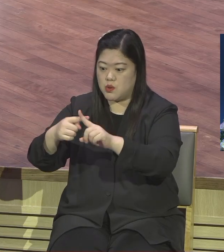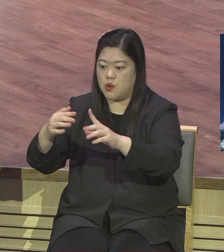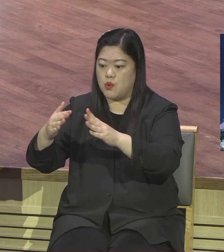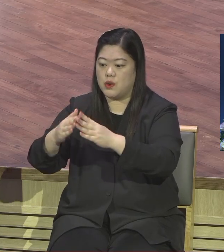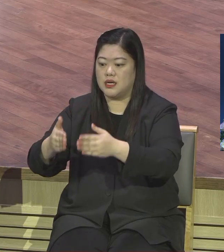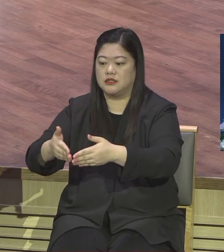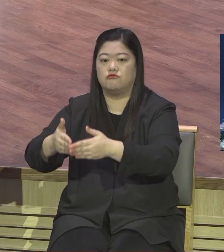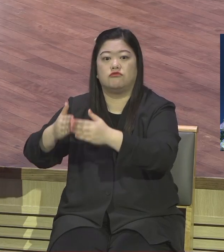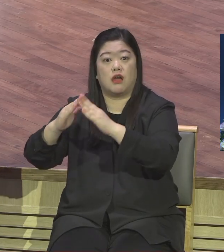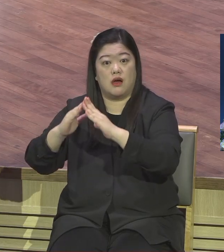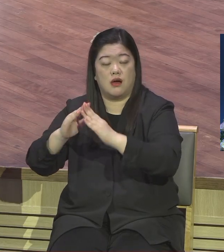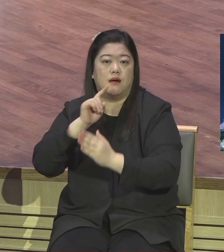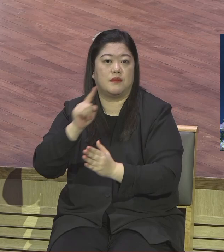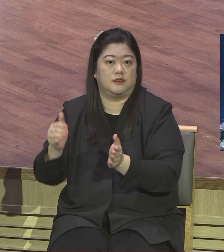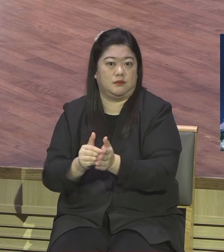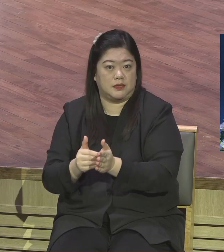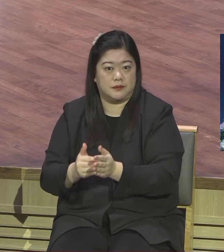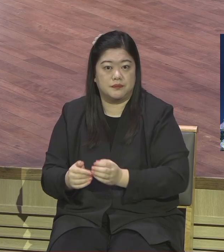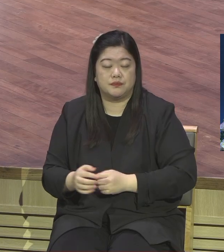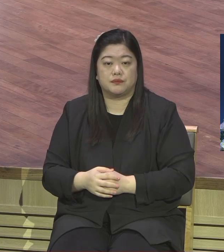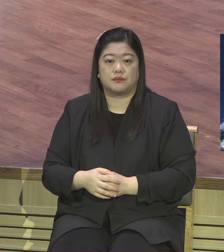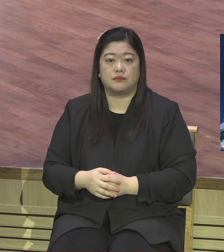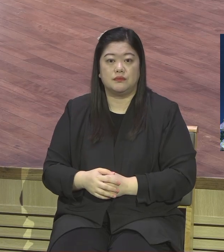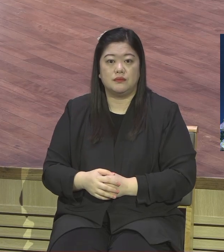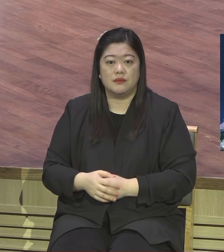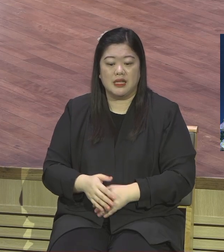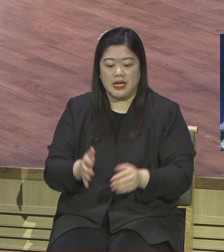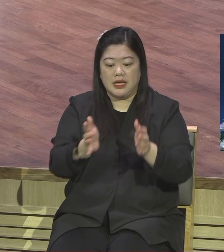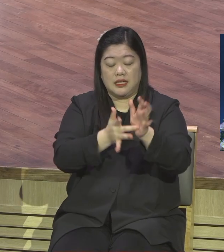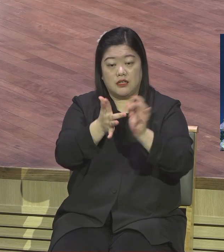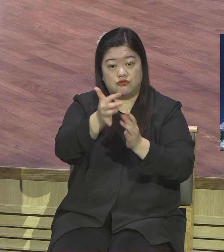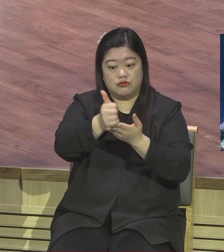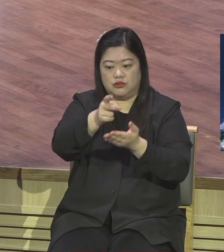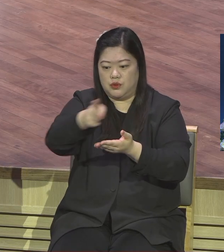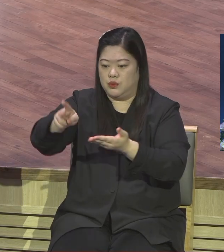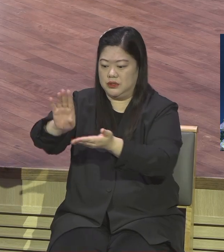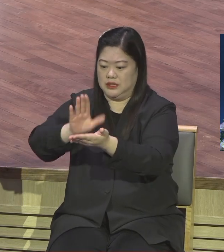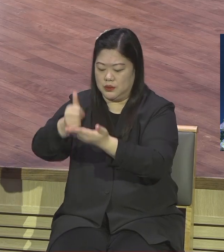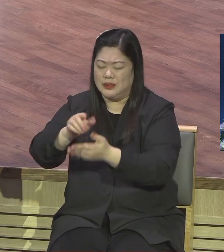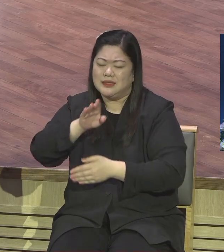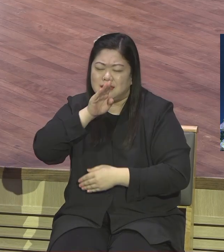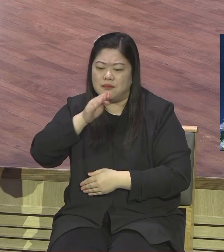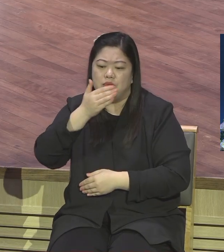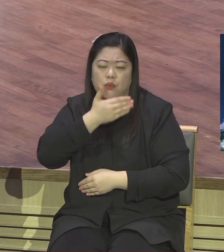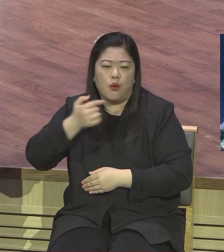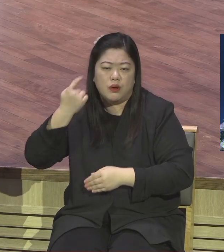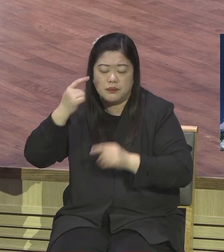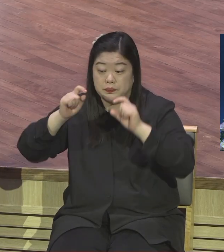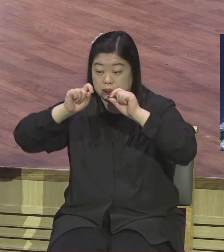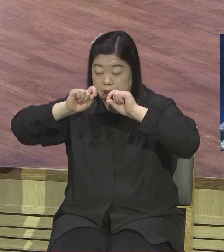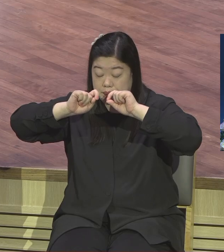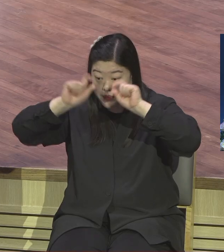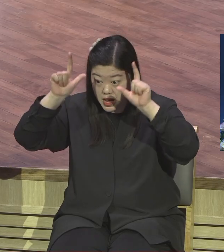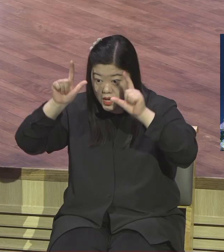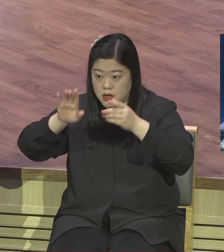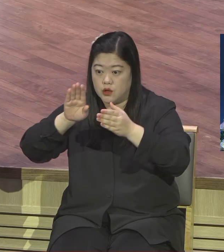그리스도라는 참복음의 진리 영적 반석 위에 세워진 것이 바로 교회다 라는 것입니다